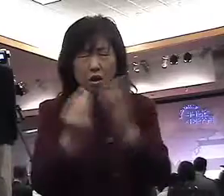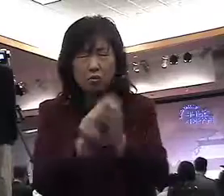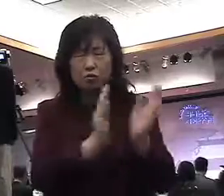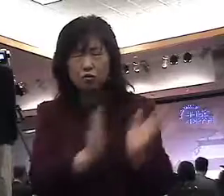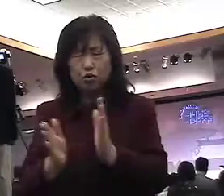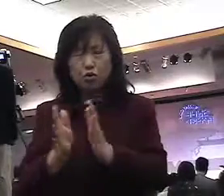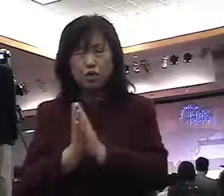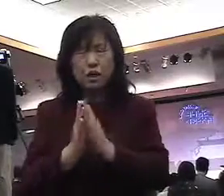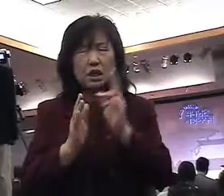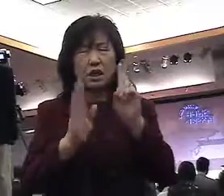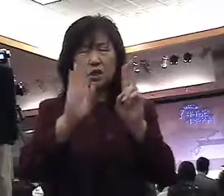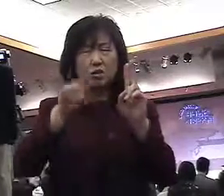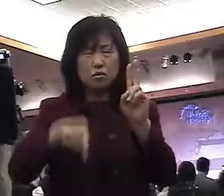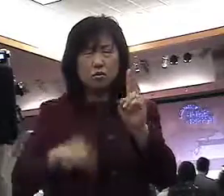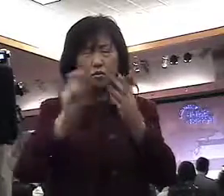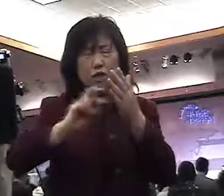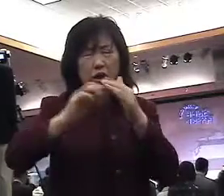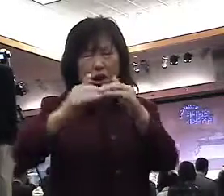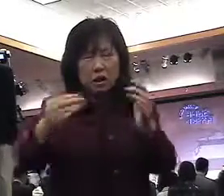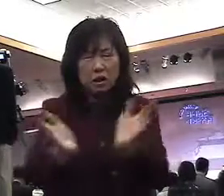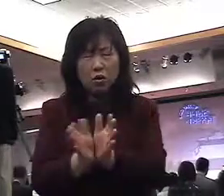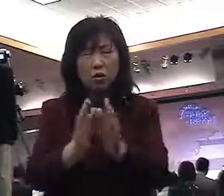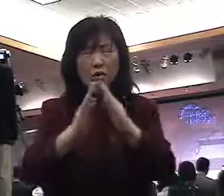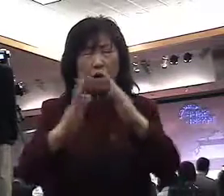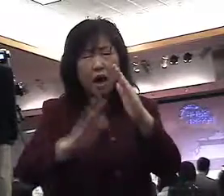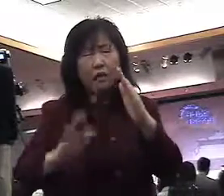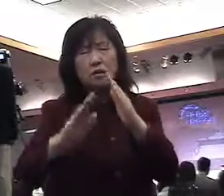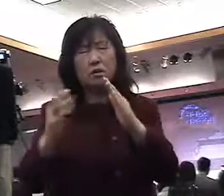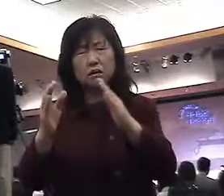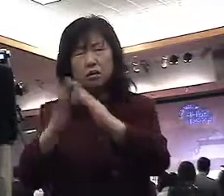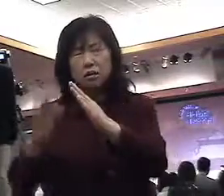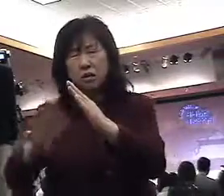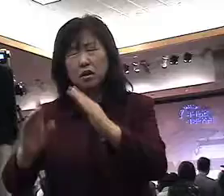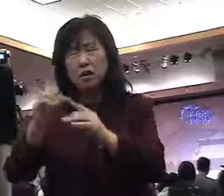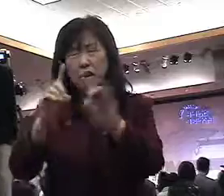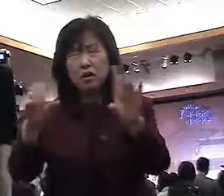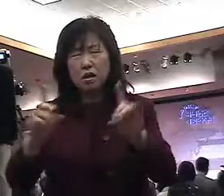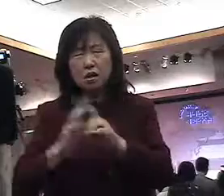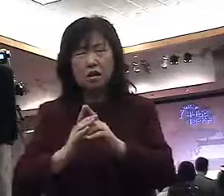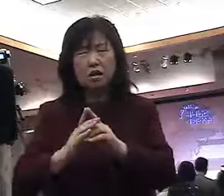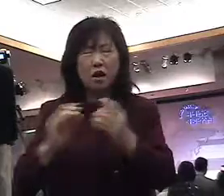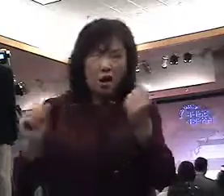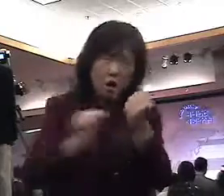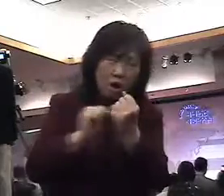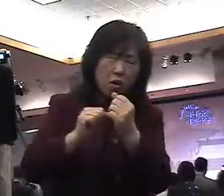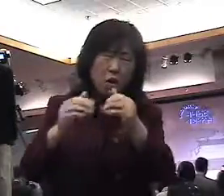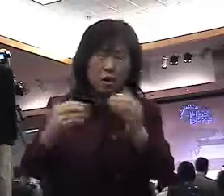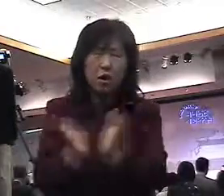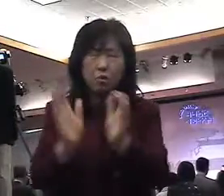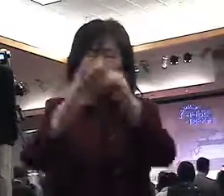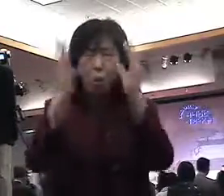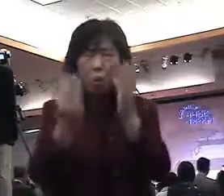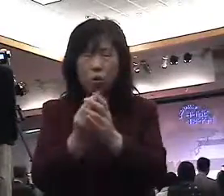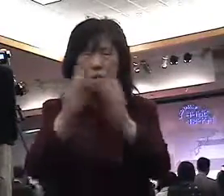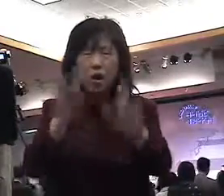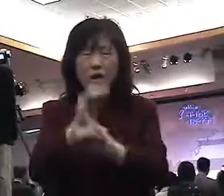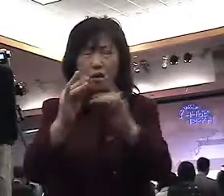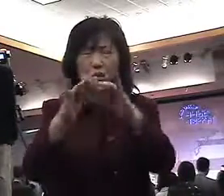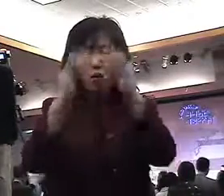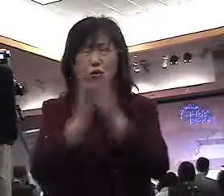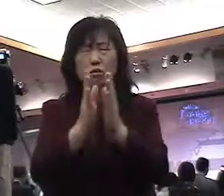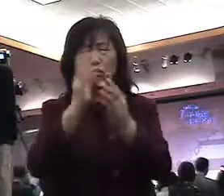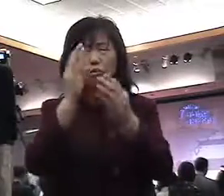준비하는 일부 찬양대원 가정과 간주자, 오케스트라 단원 모두를 축복하여